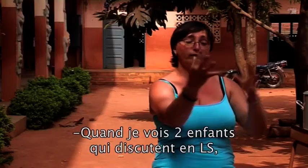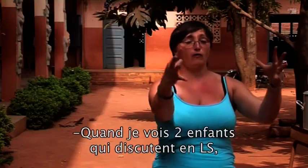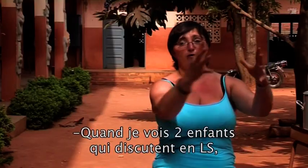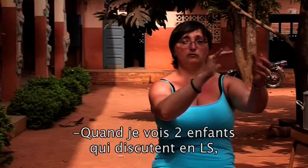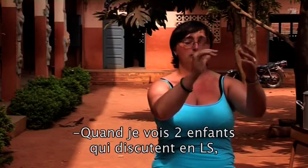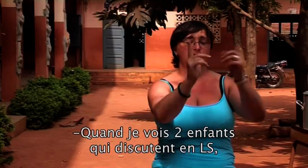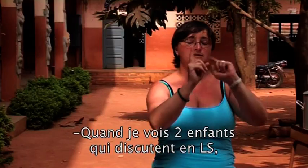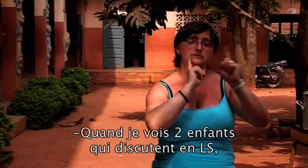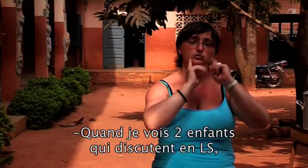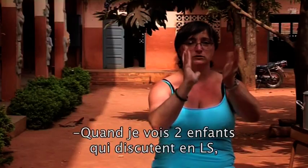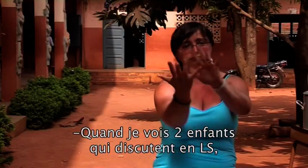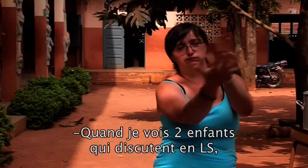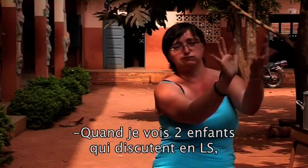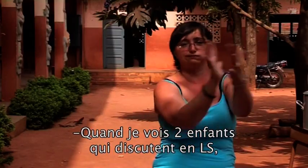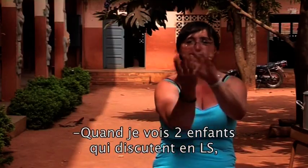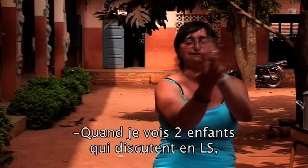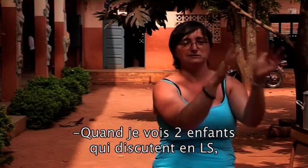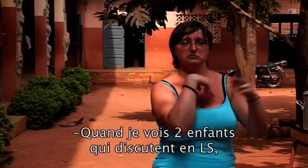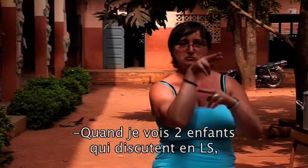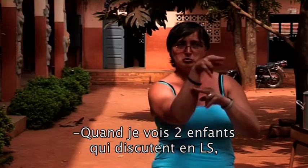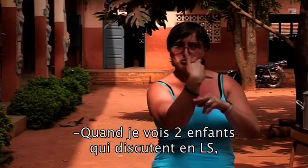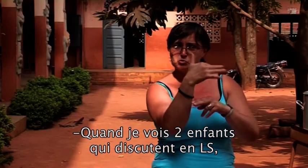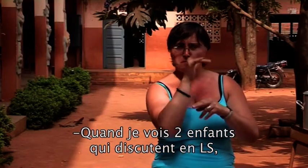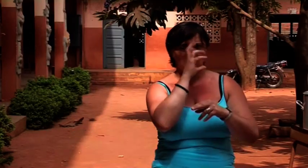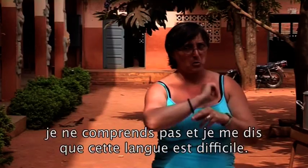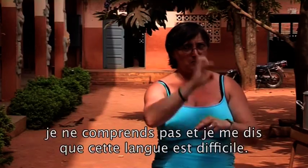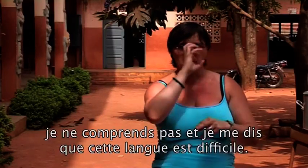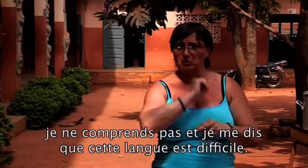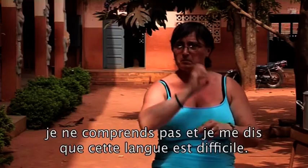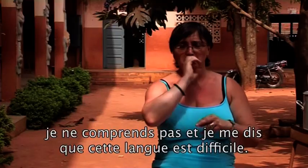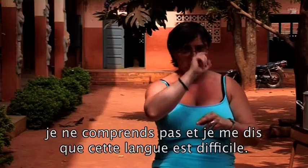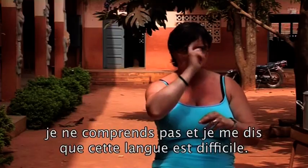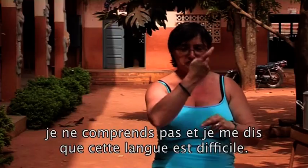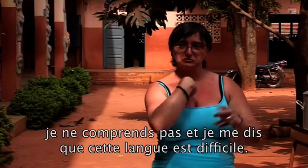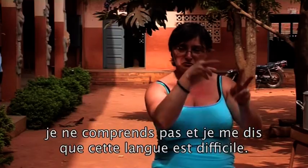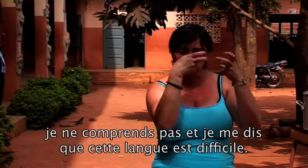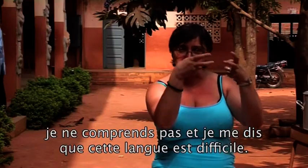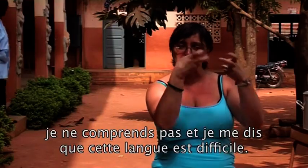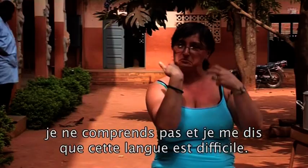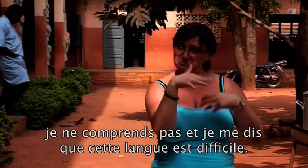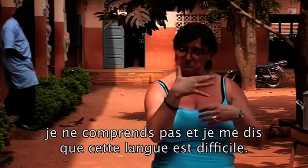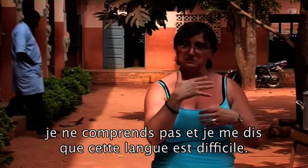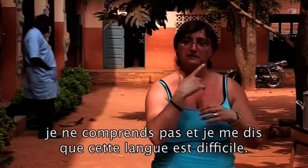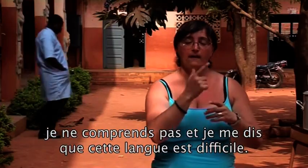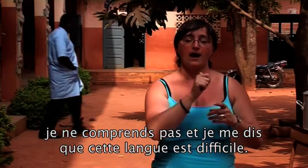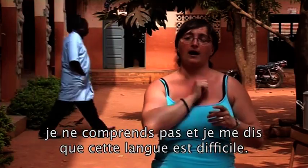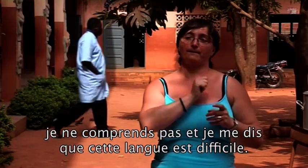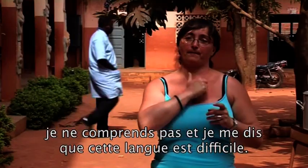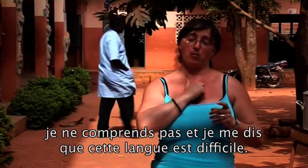Quand je vois 2 enfants qui discutent ensemble en langue des signes, je regarde ça, je me dis mais je ne comprends pas, c'est difficile, ça a l'air difficile cette langue